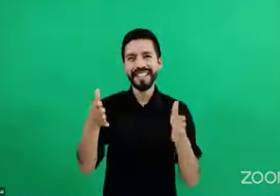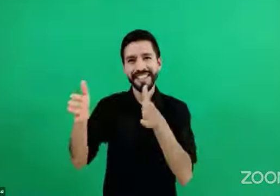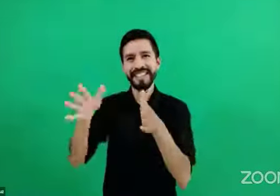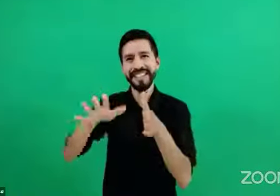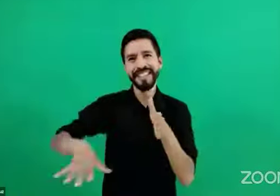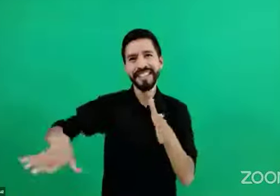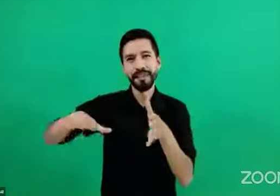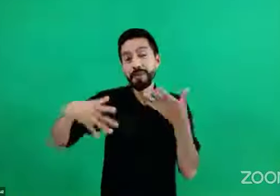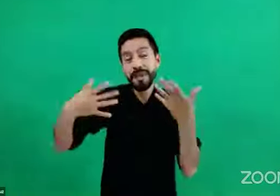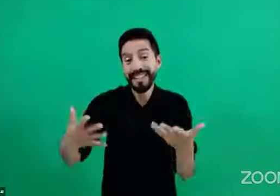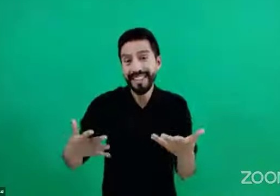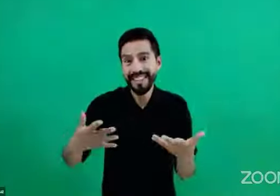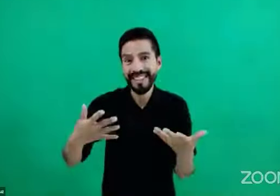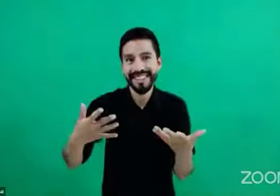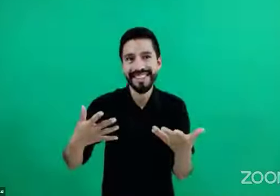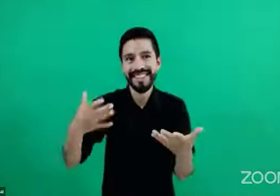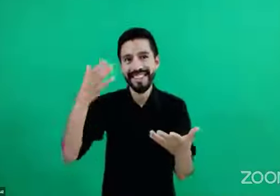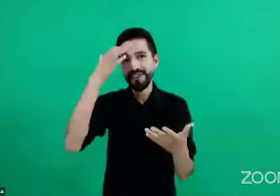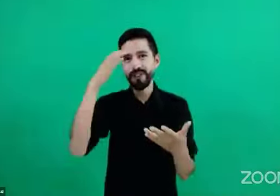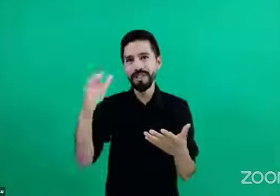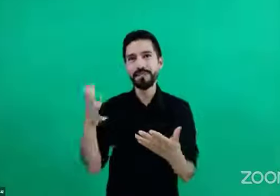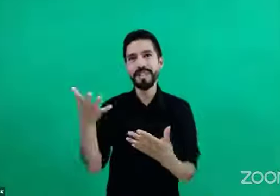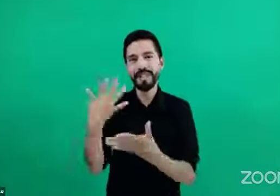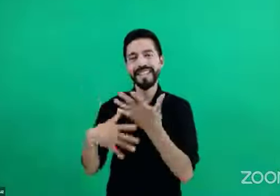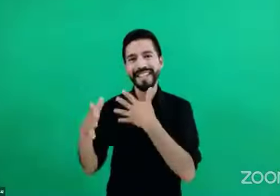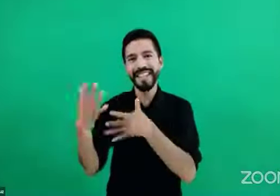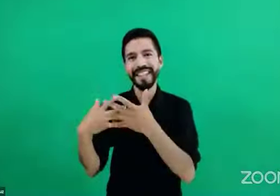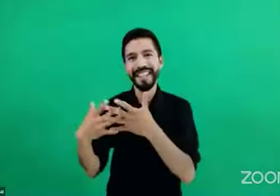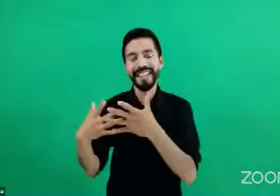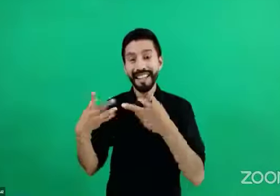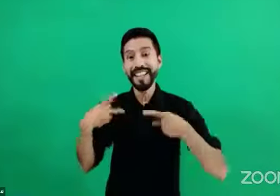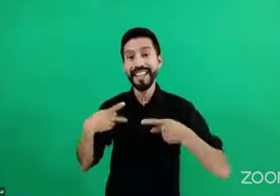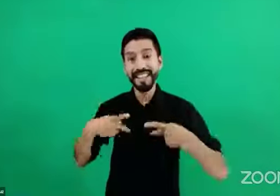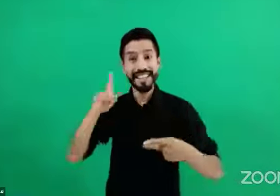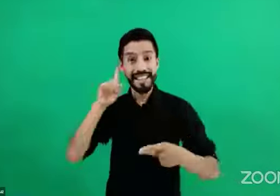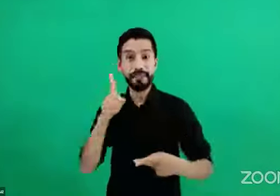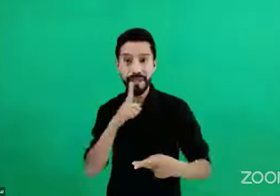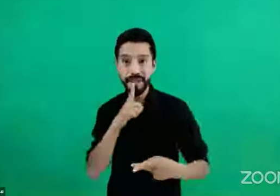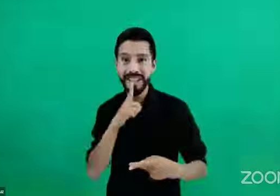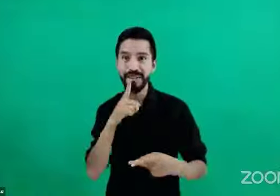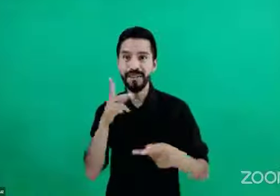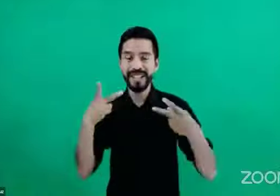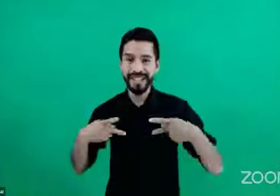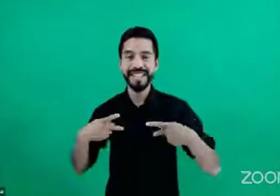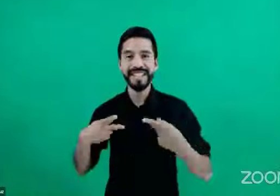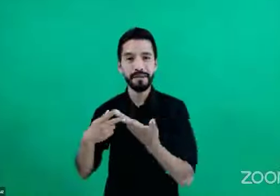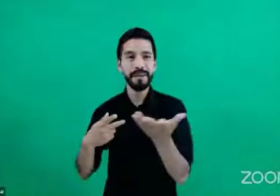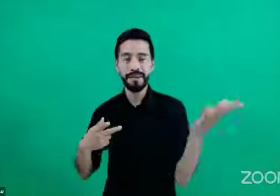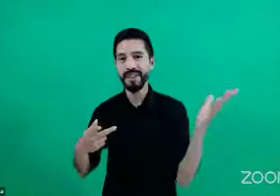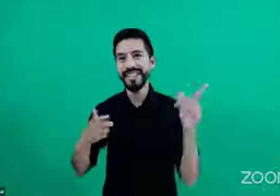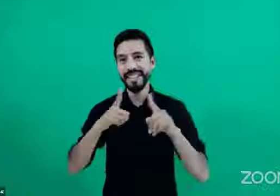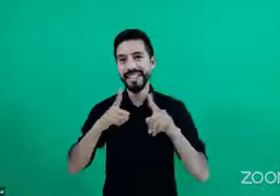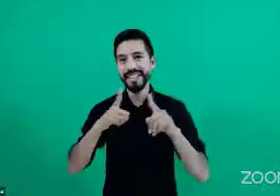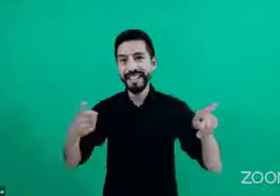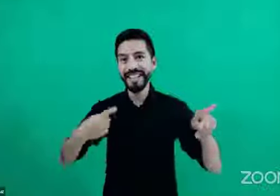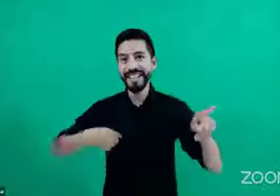conocen, pues sí, es desconocimiento acerca de que existen personas sordas, existen personas diferentes